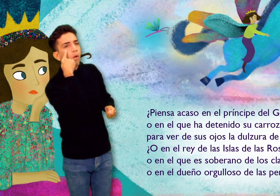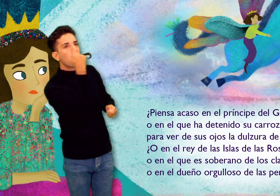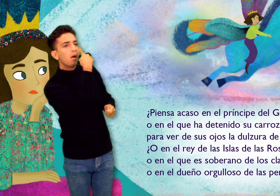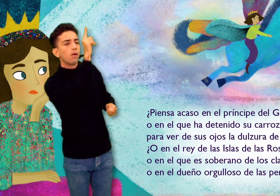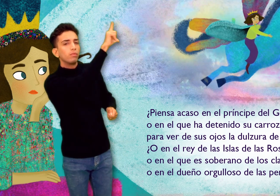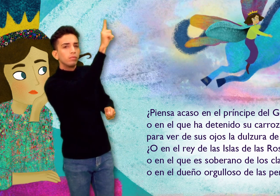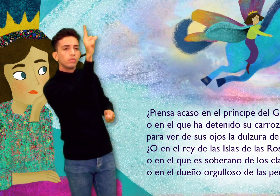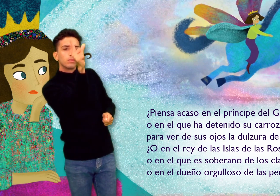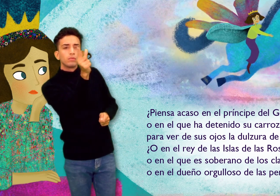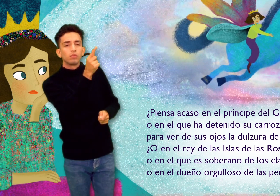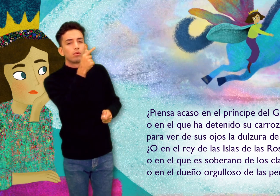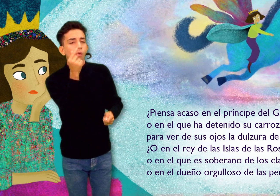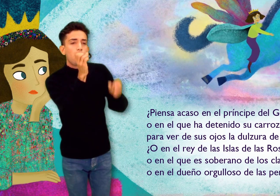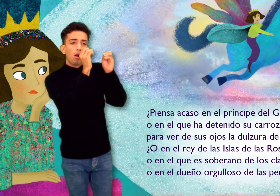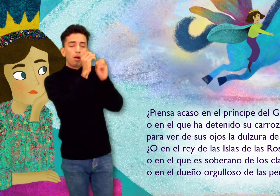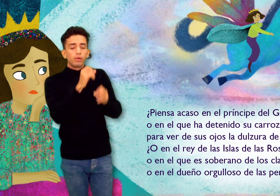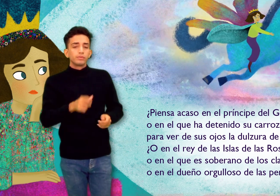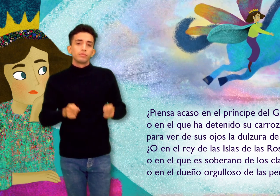la dulzura de luz?